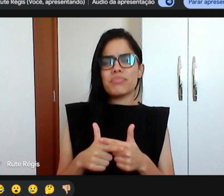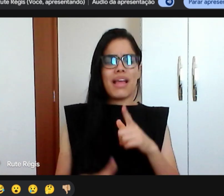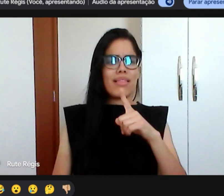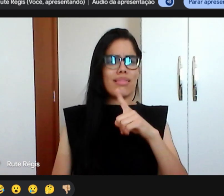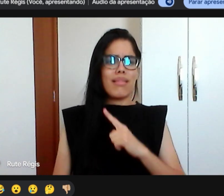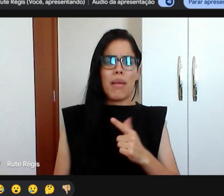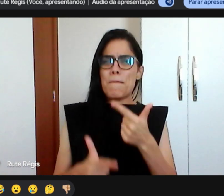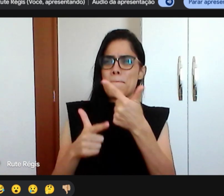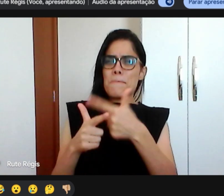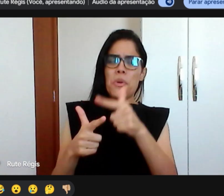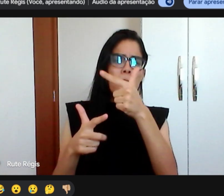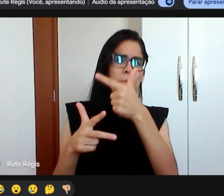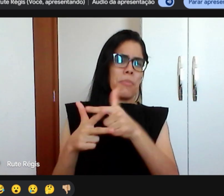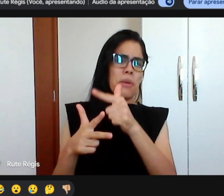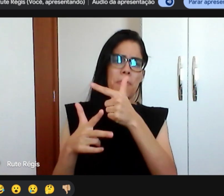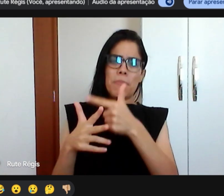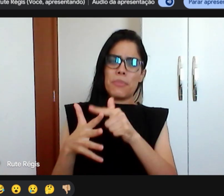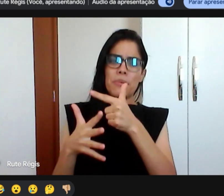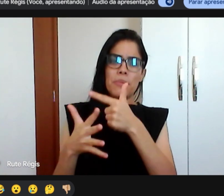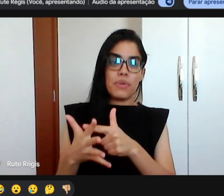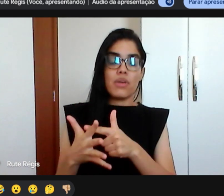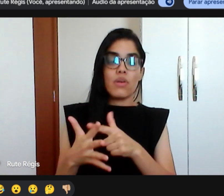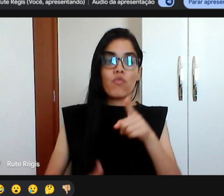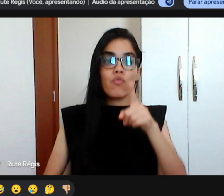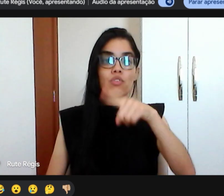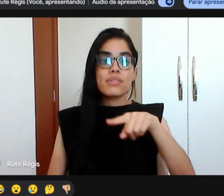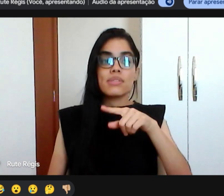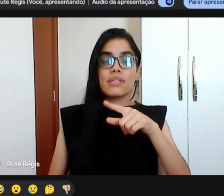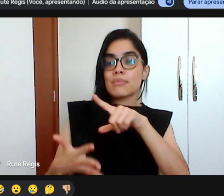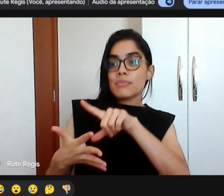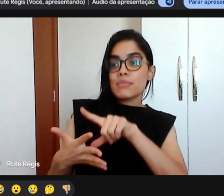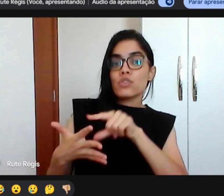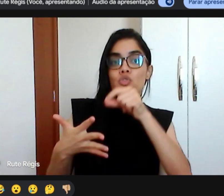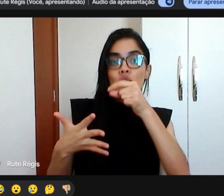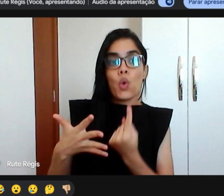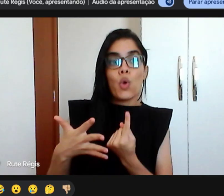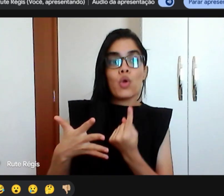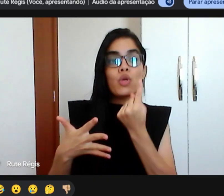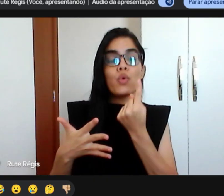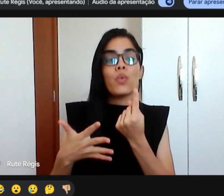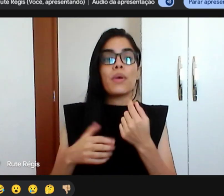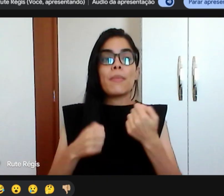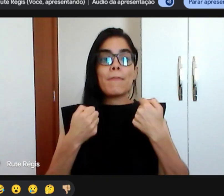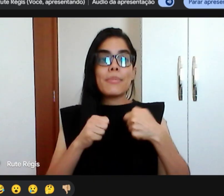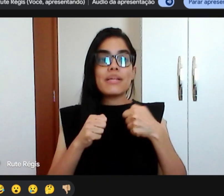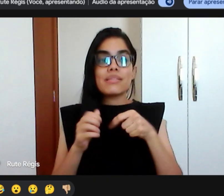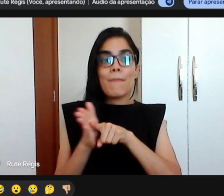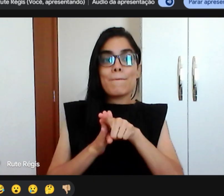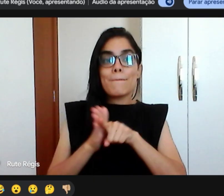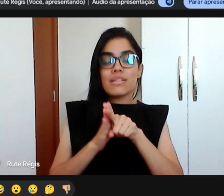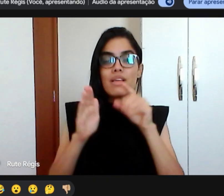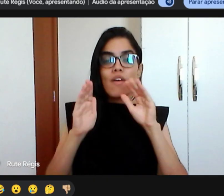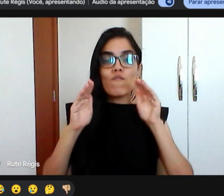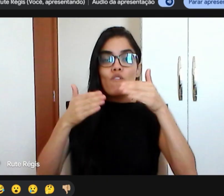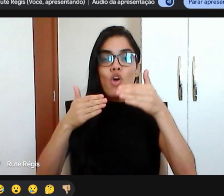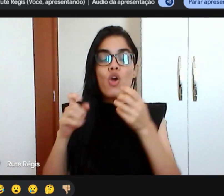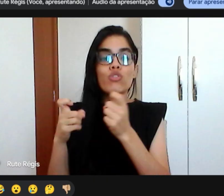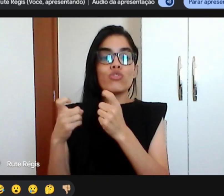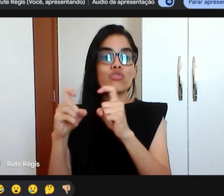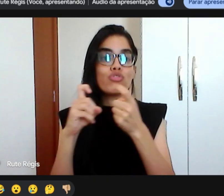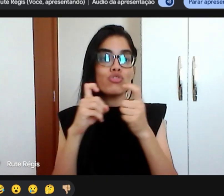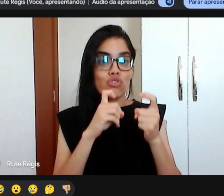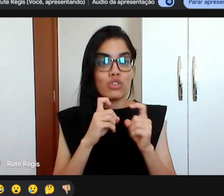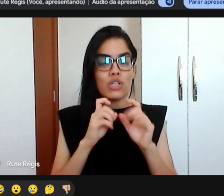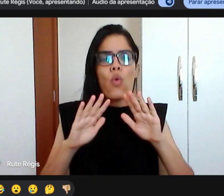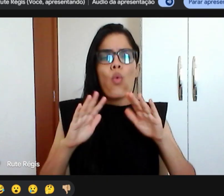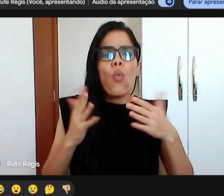E qual o problema, Existem várias problemáticas e eu preciso escolher uma para